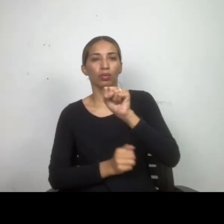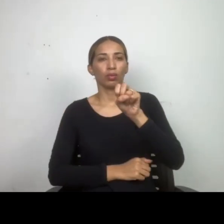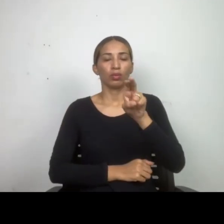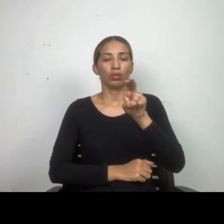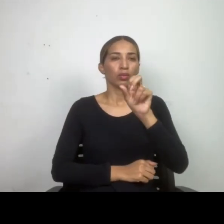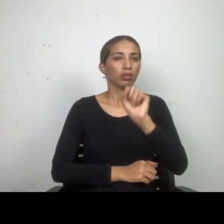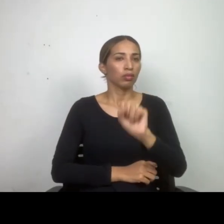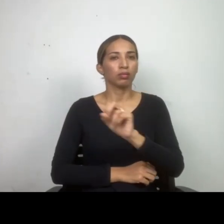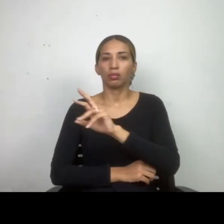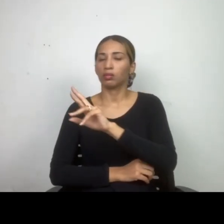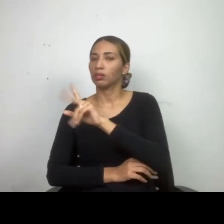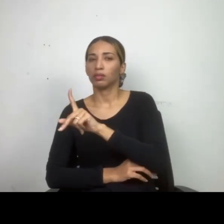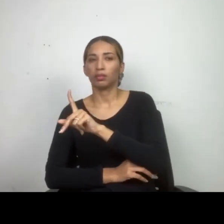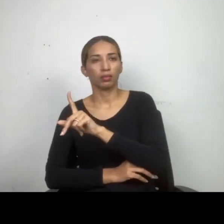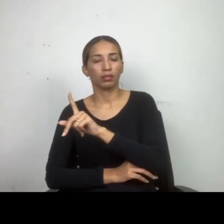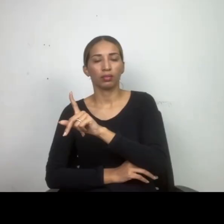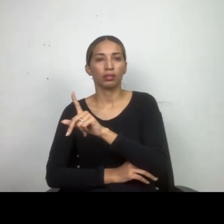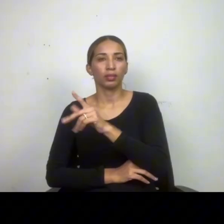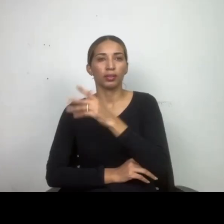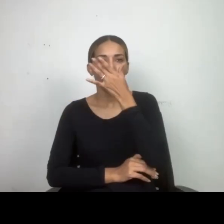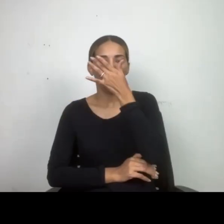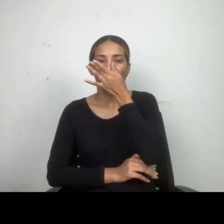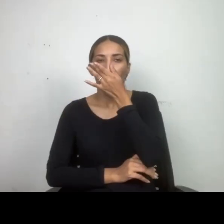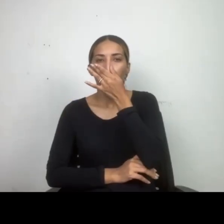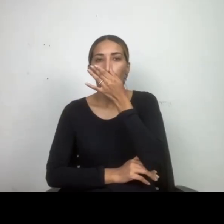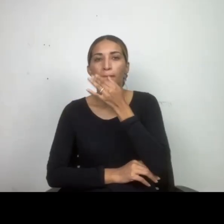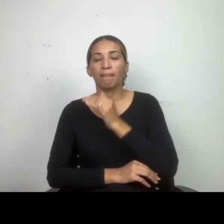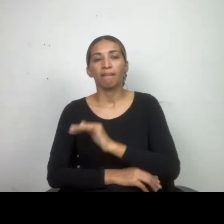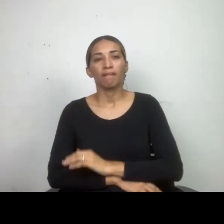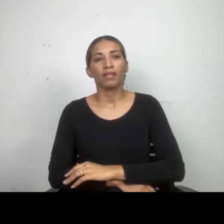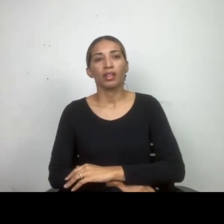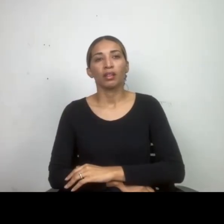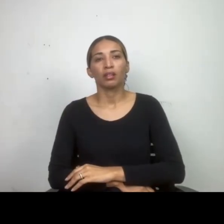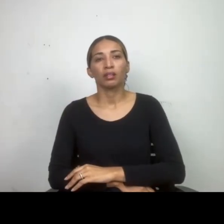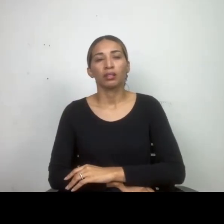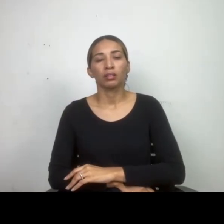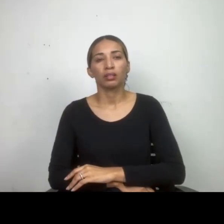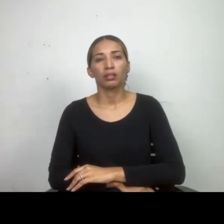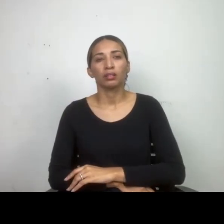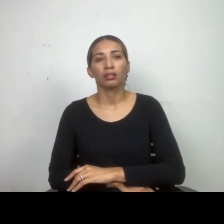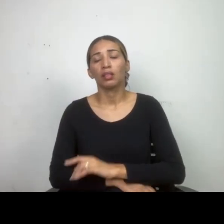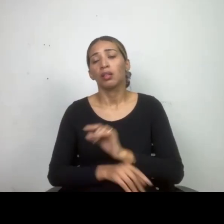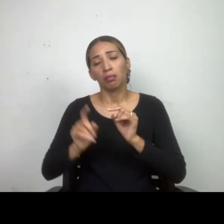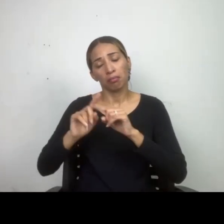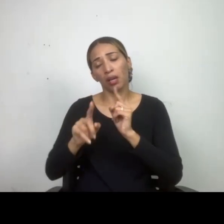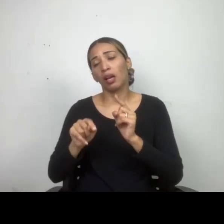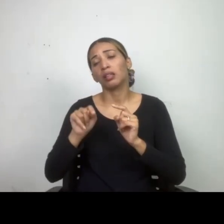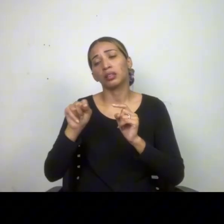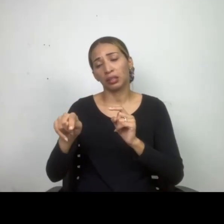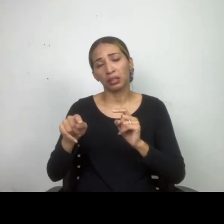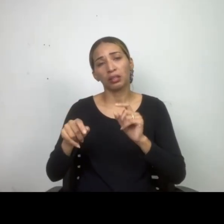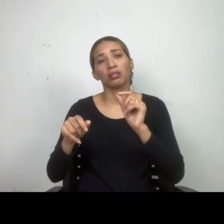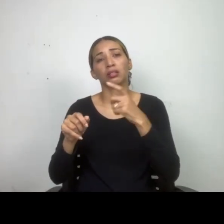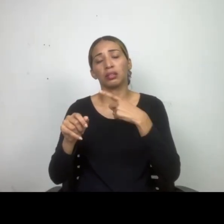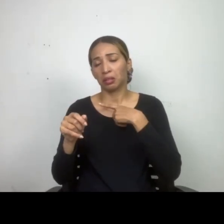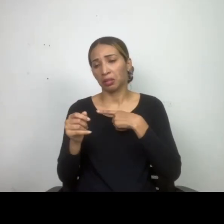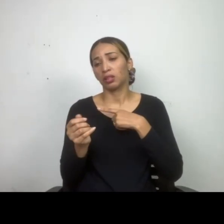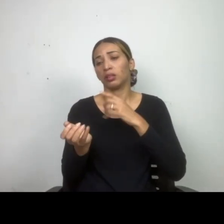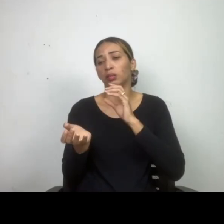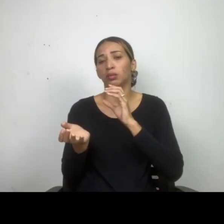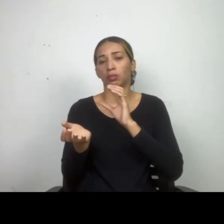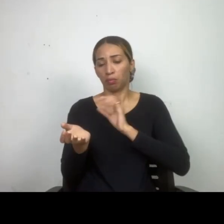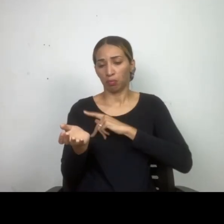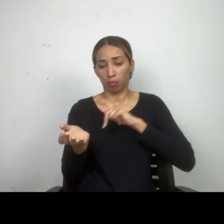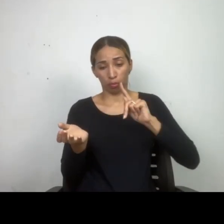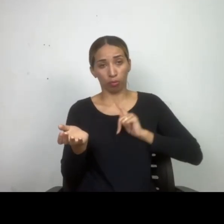da política da Seguridade Social. Né? Mas elas são equipamentos, né, que recebem financiamento público, né,